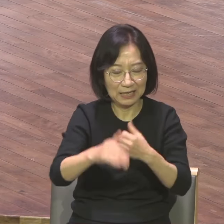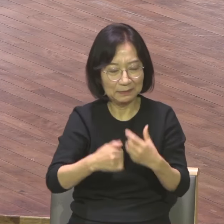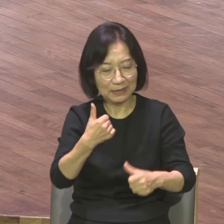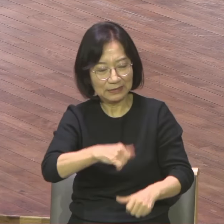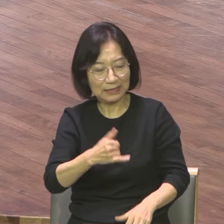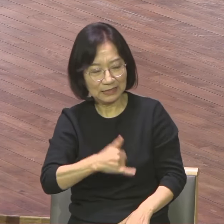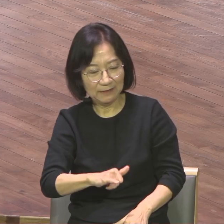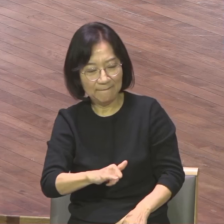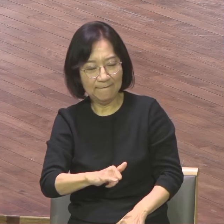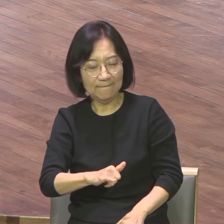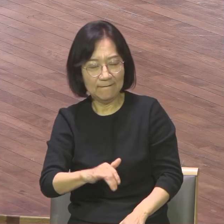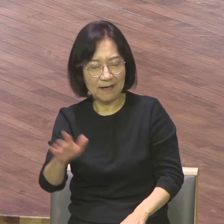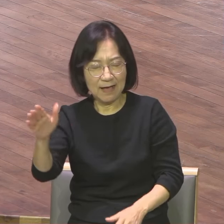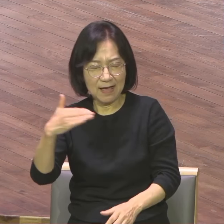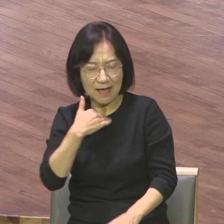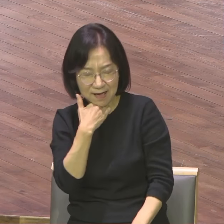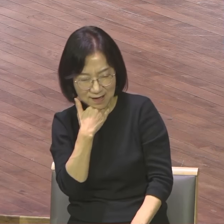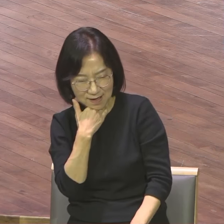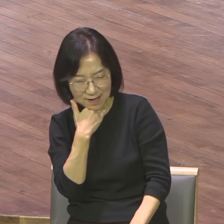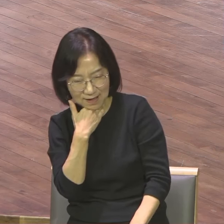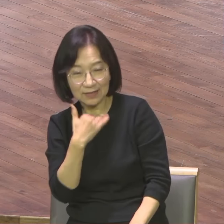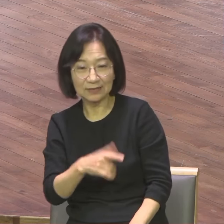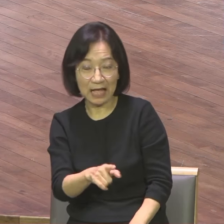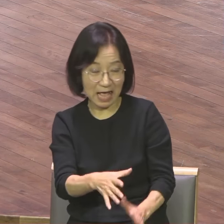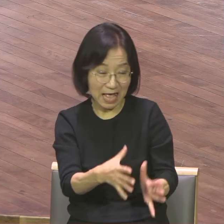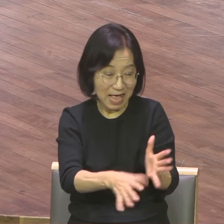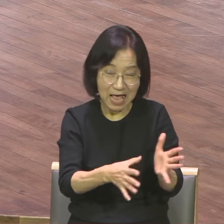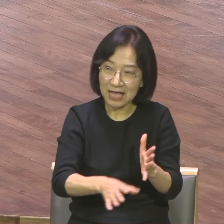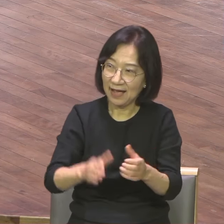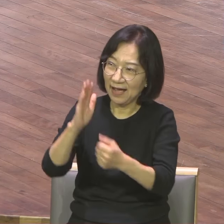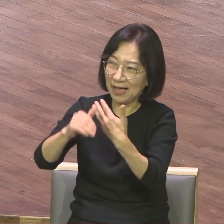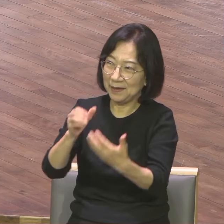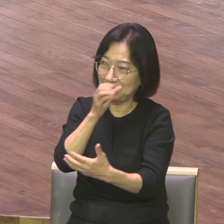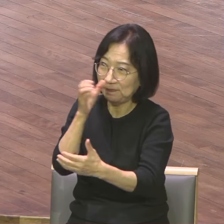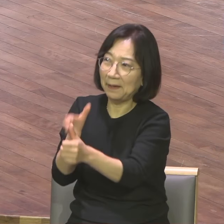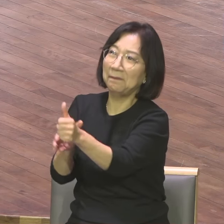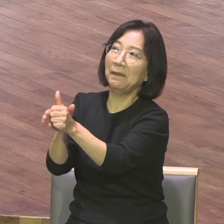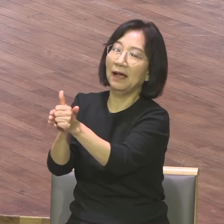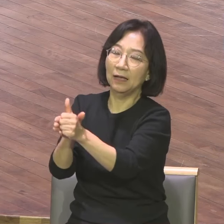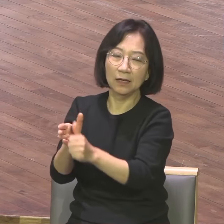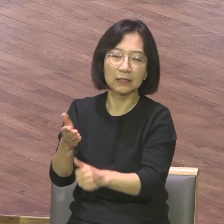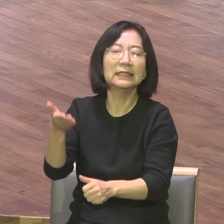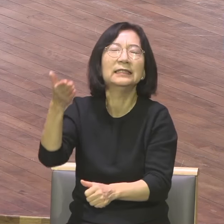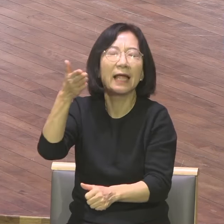있죠. 놀랍지요. 배역했는데 배신했는데 그래도 기다리시.